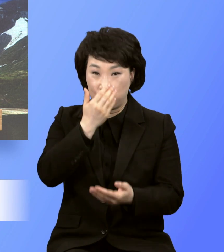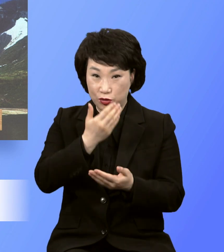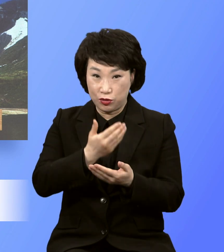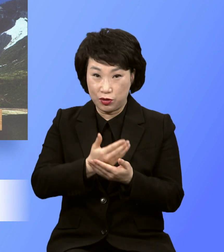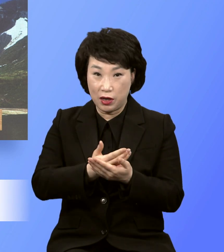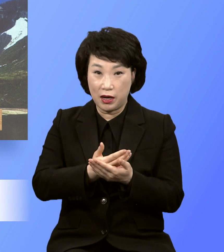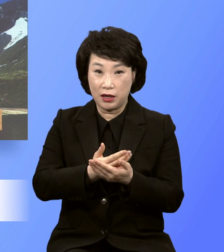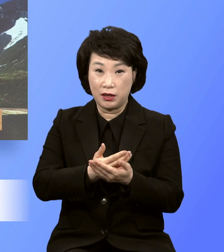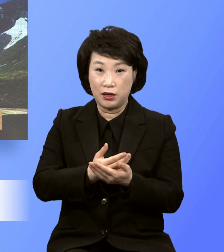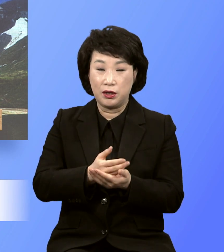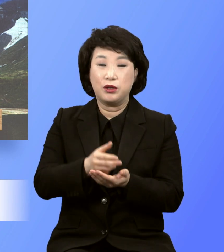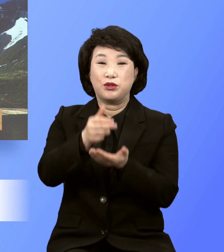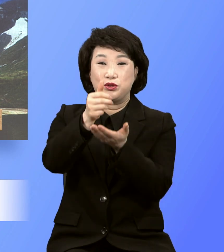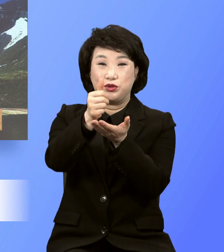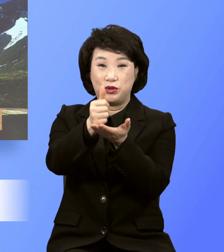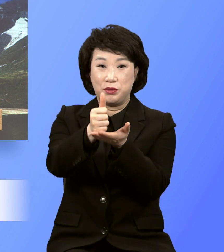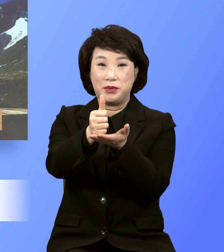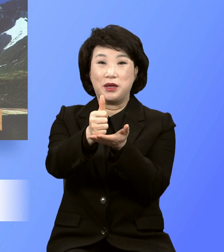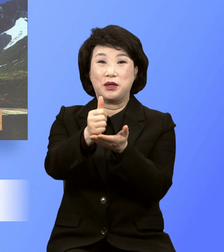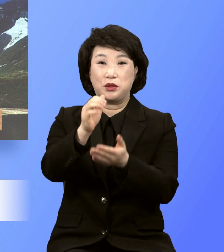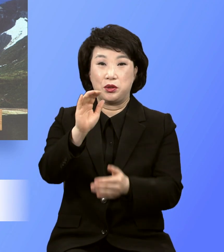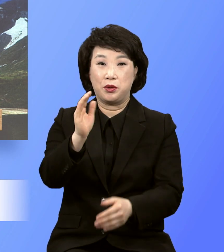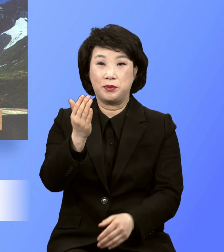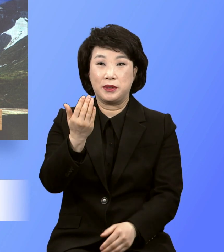위대한 경영주이십니다.